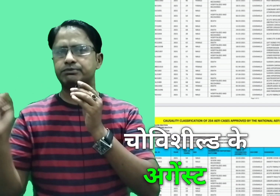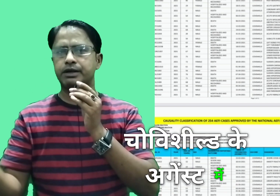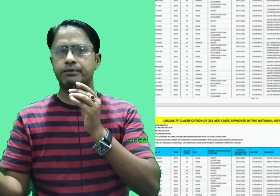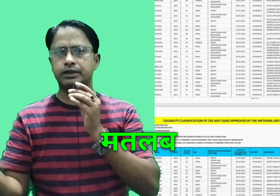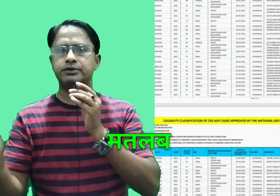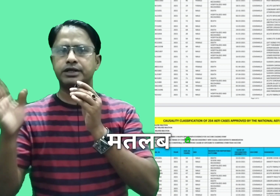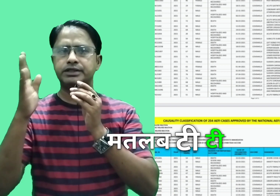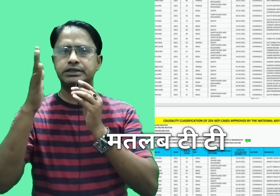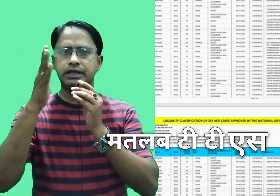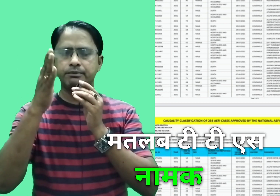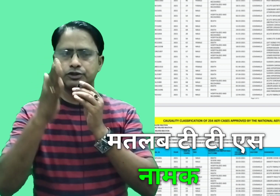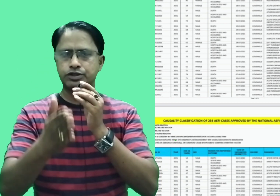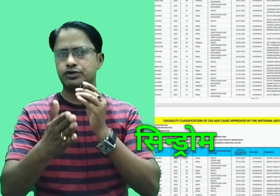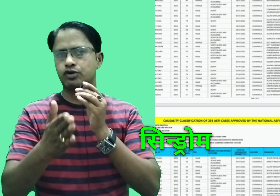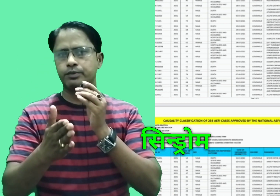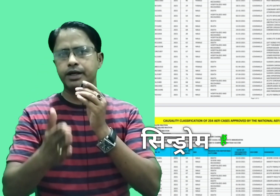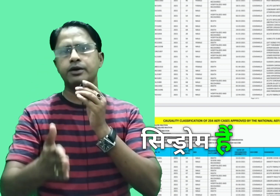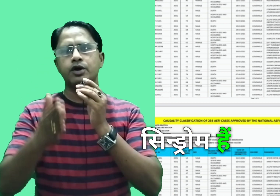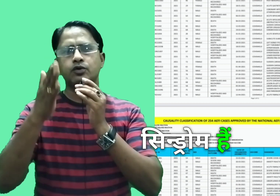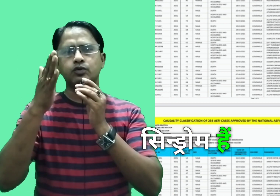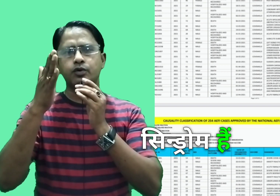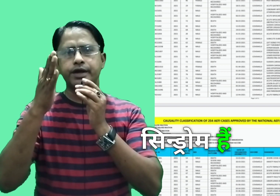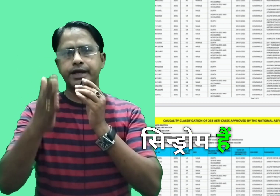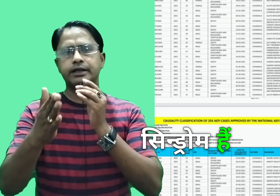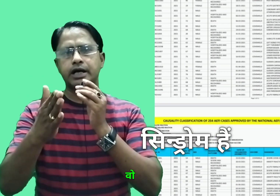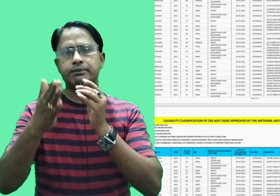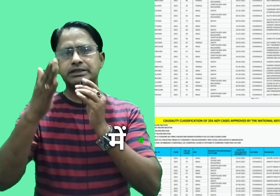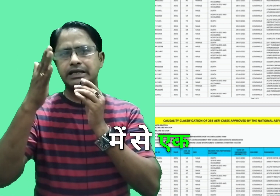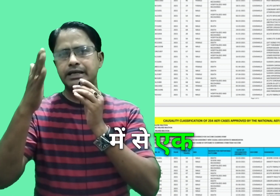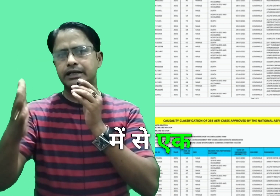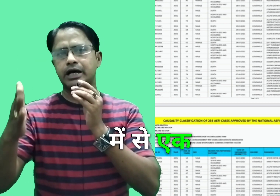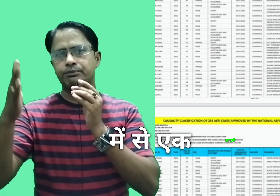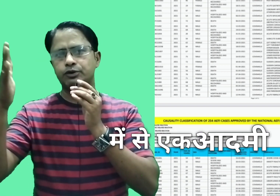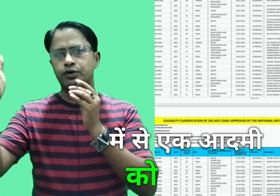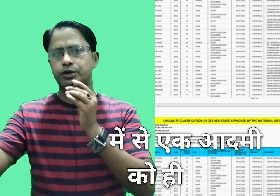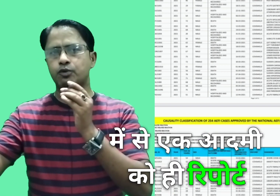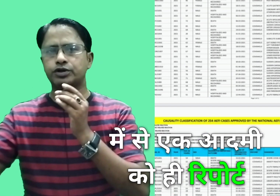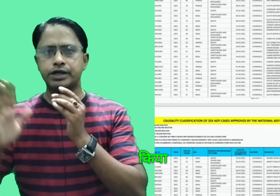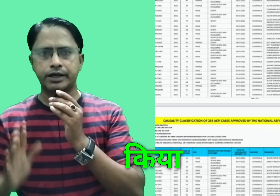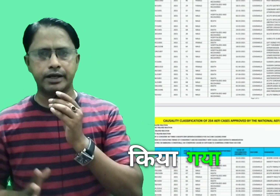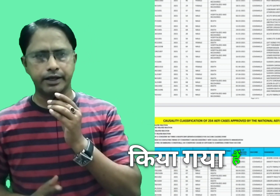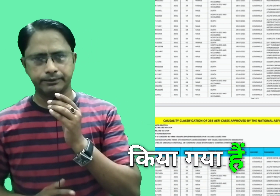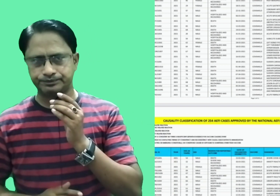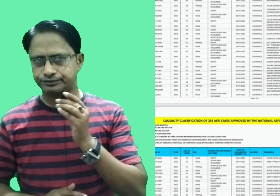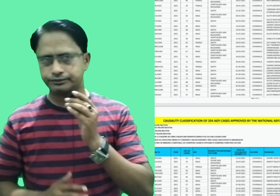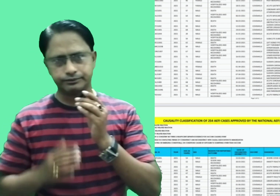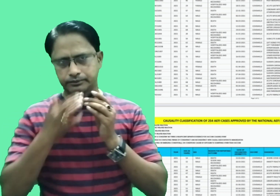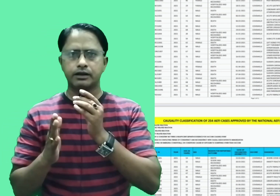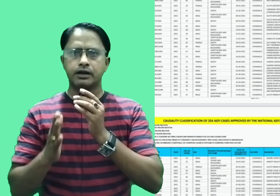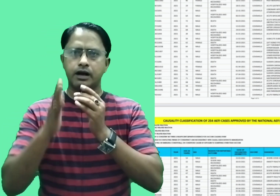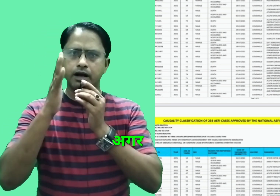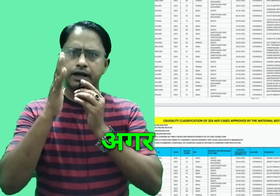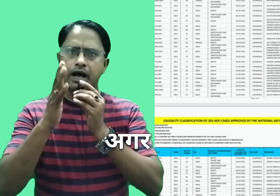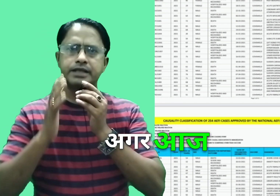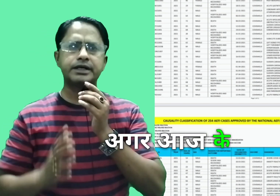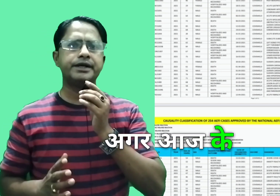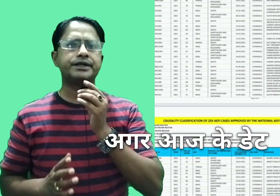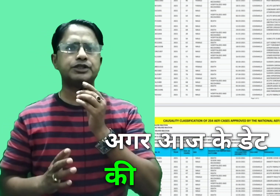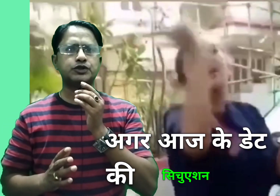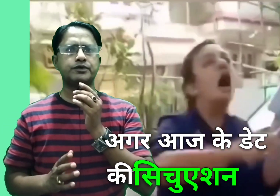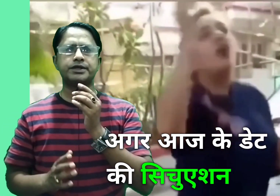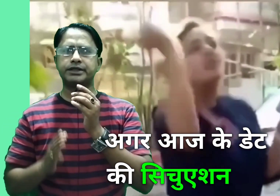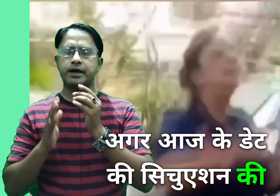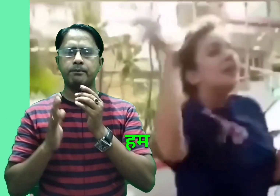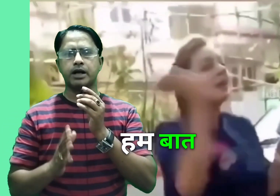के अगेंस्ट में। मतलब TTS नामक जो सिंड्रोम है वो 1 लाख में से एक आदमी को ही रिपोर्ट किया गया है। अगर आज के